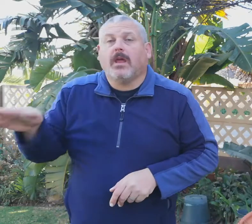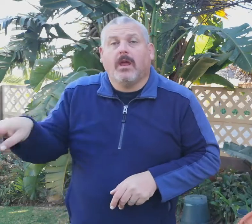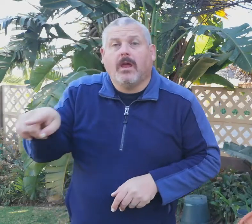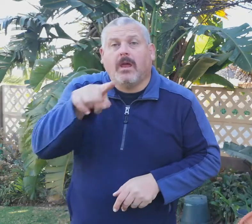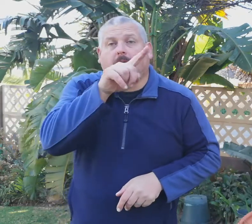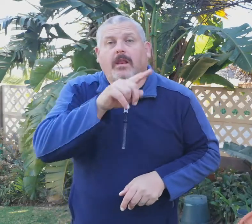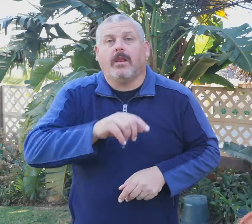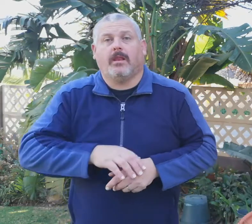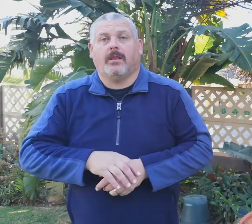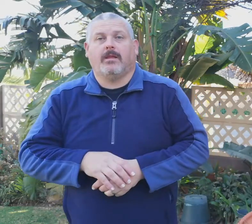sê,